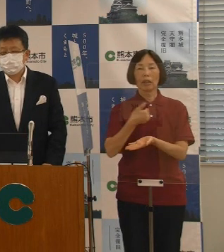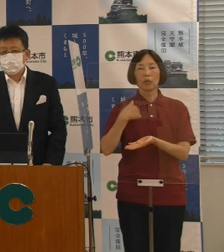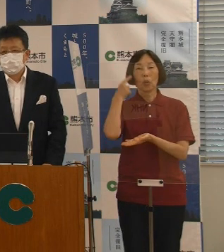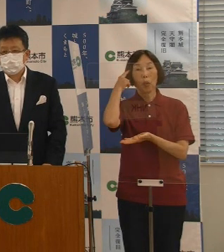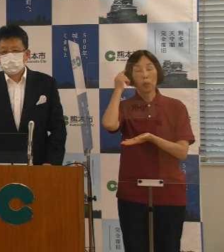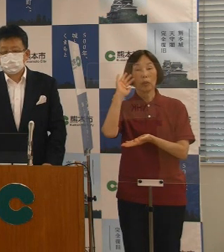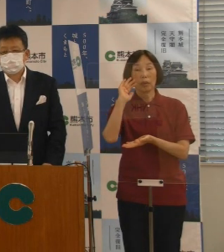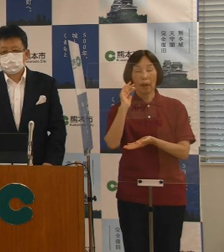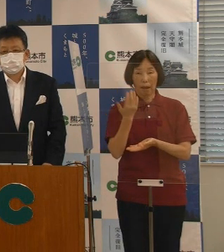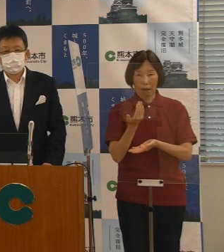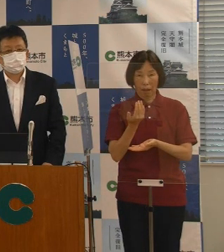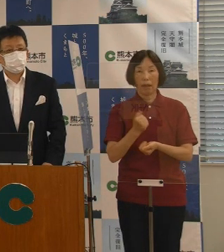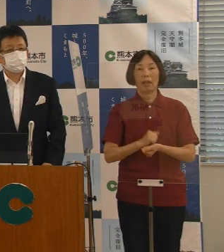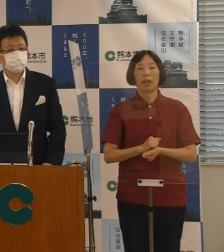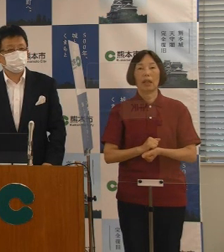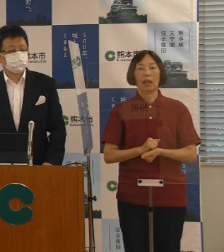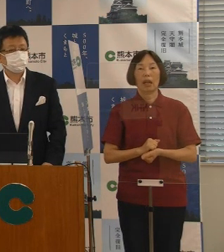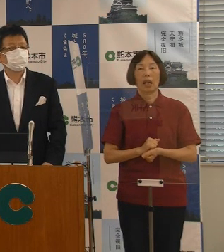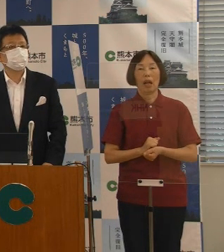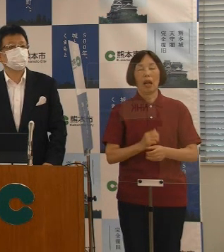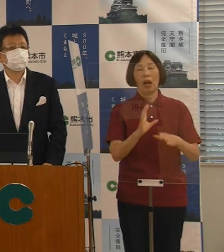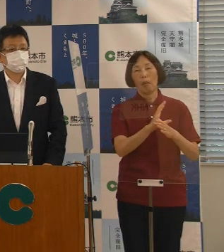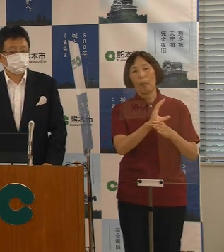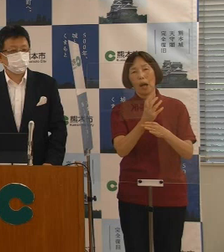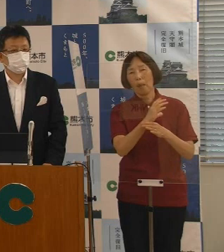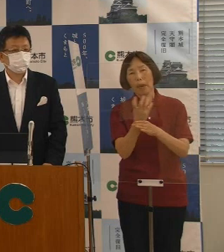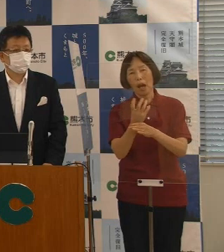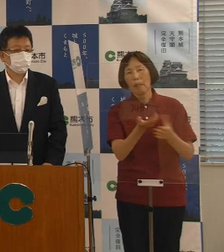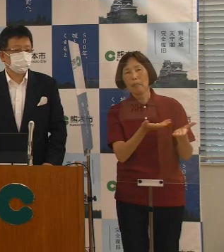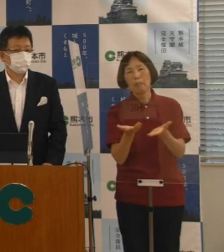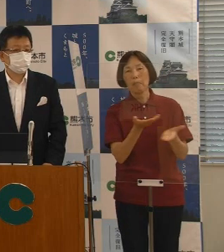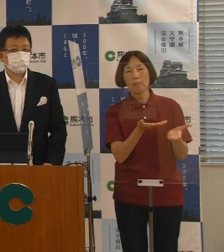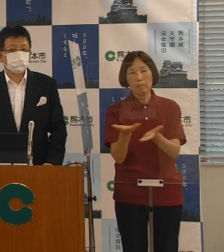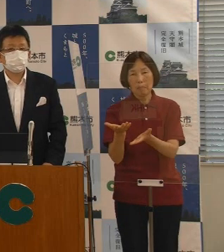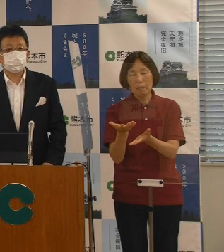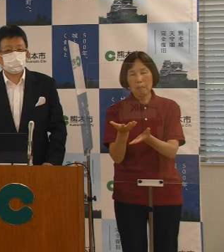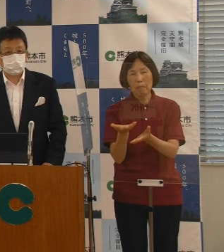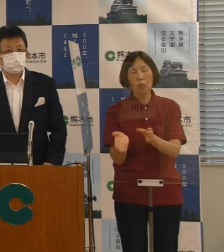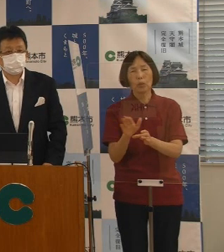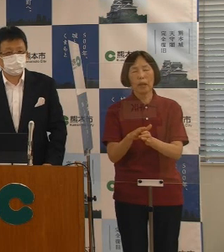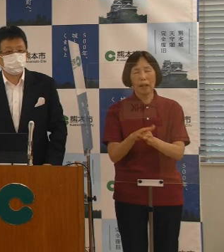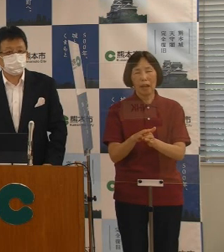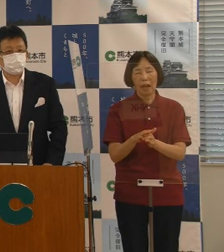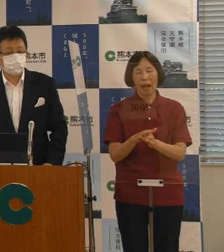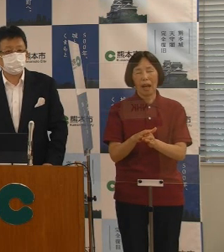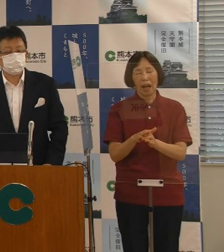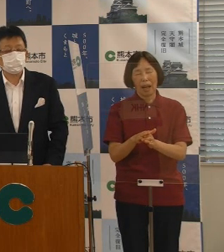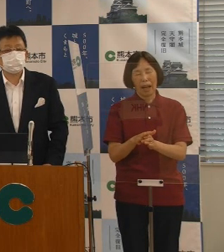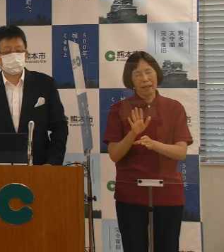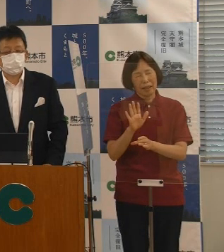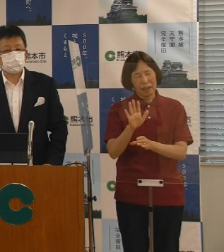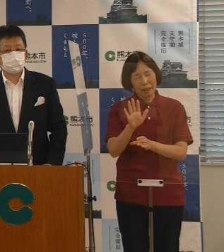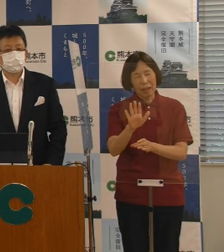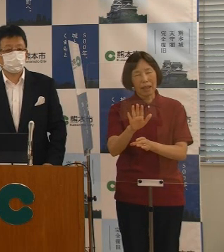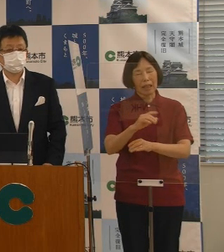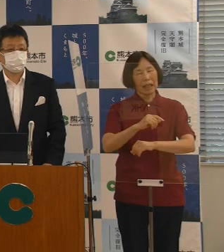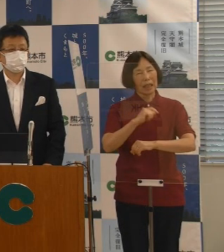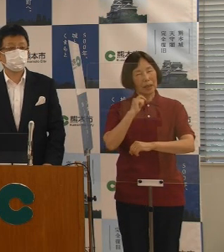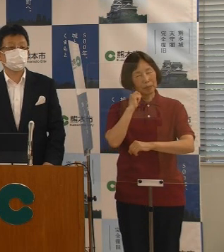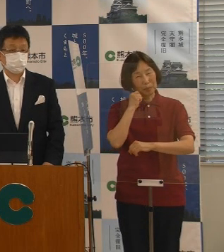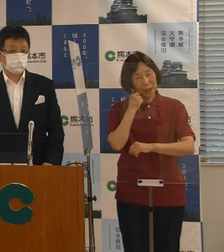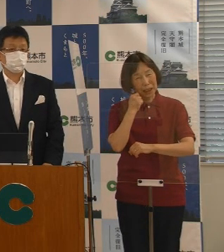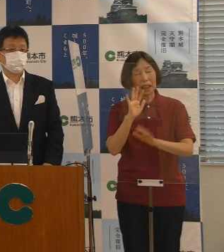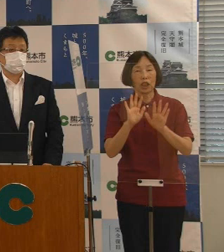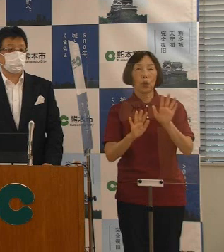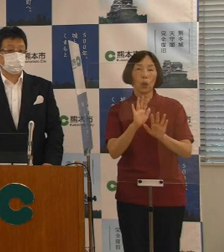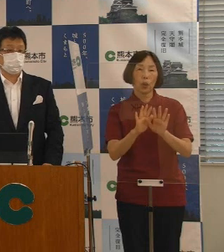ただやはりこの救急搬送も含めてですけれども、やはりだんだん困難になってくるというような状況がですね、やはり